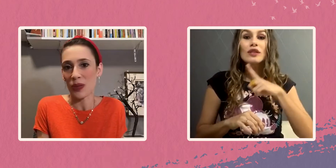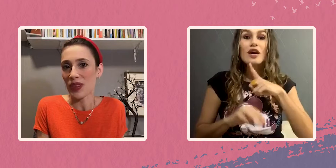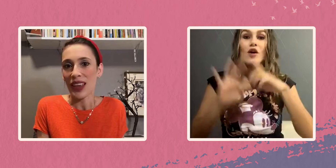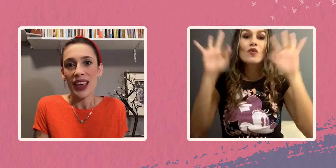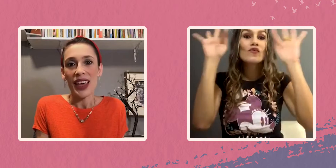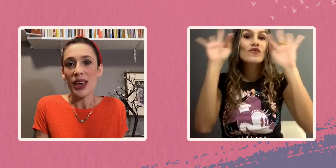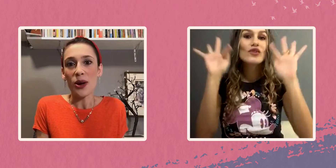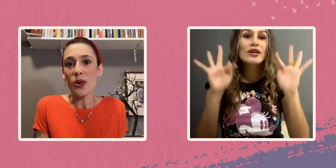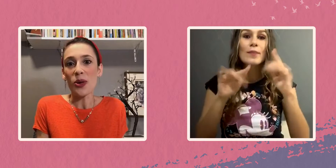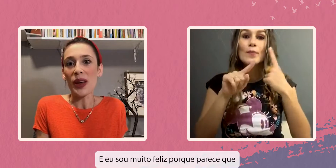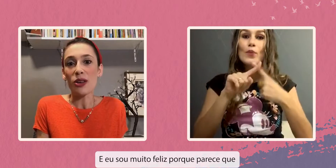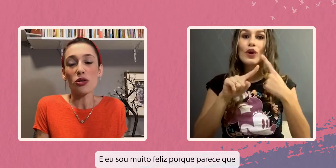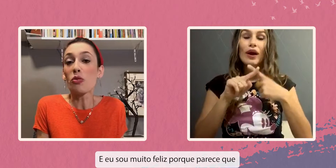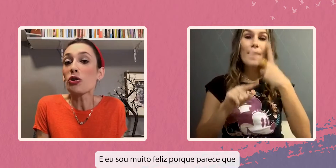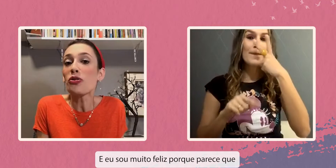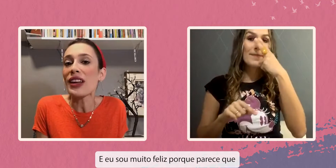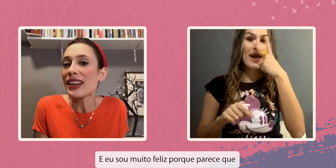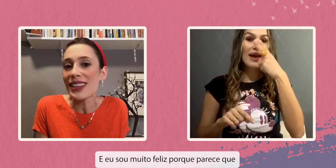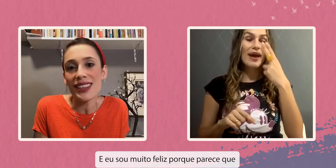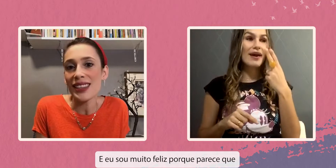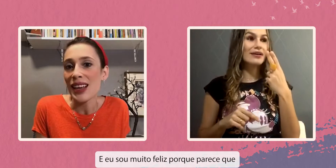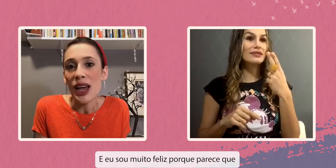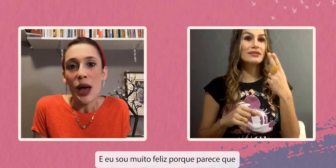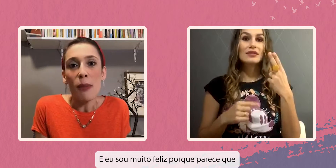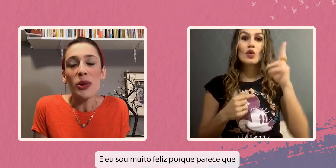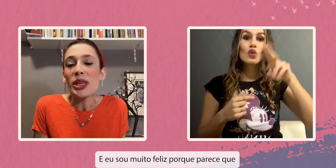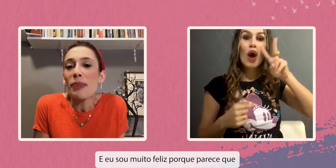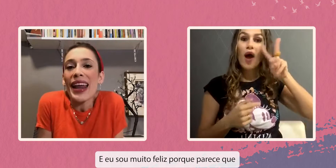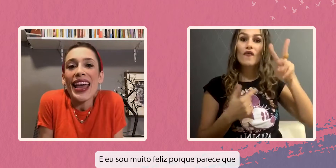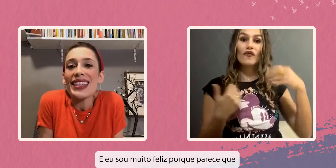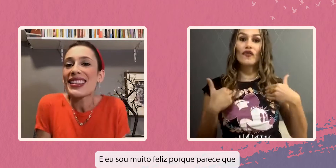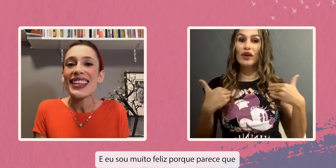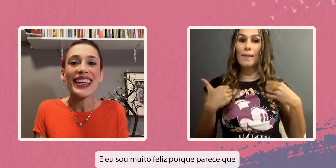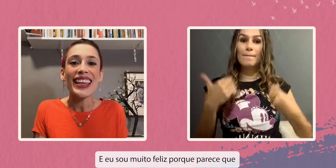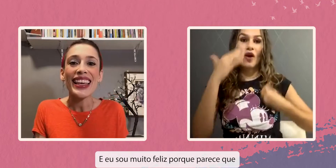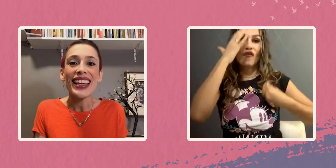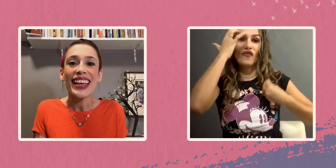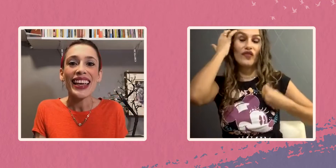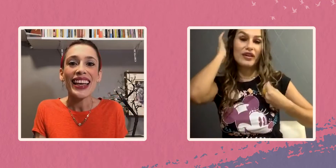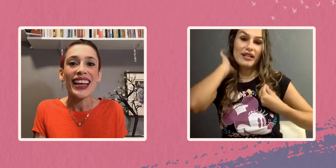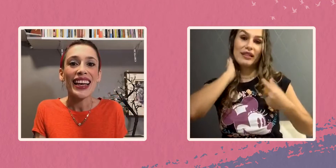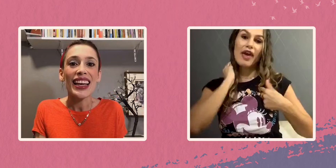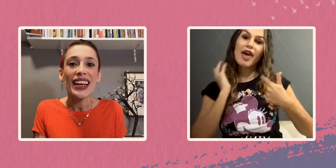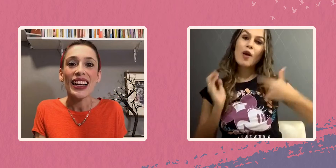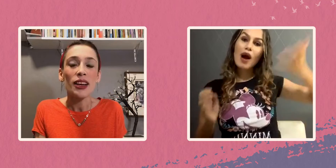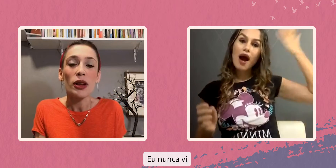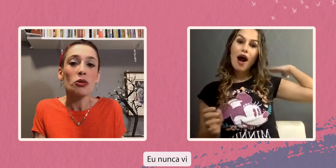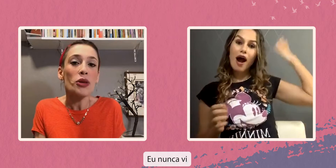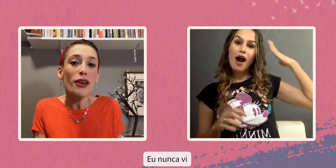maravilhoso. Eu sou muito feliz, porque parece que